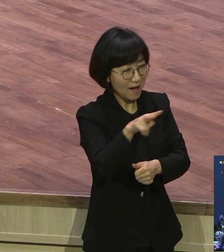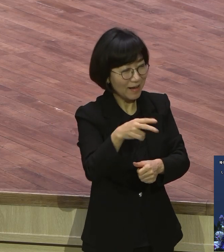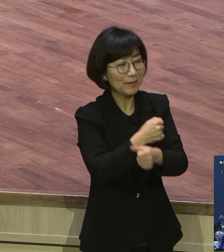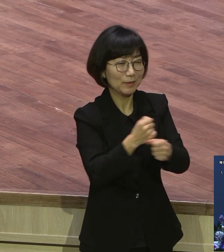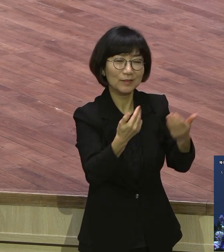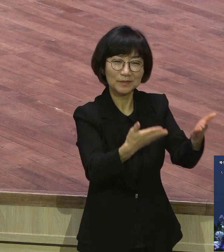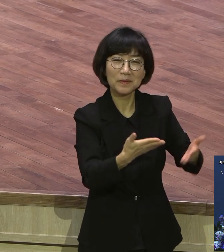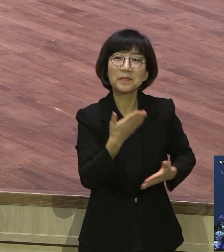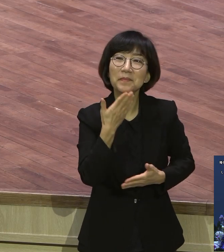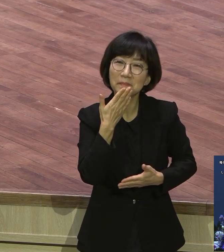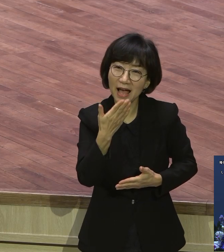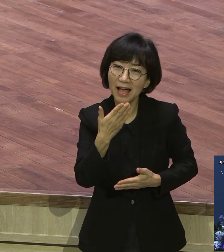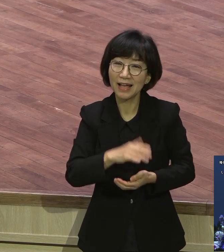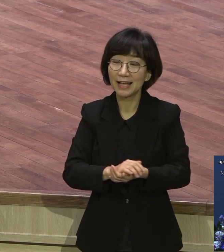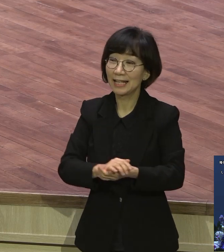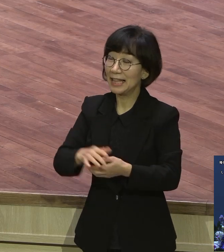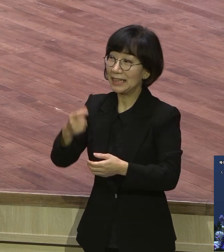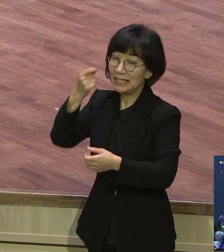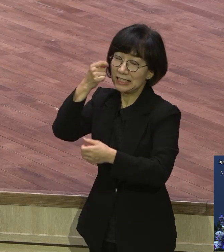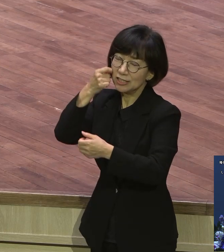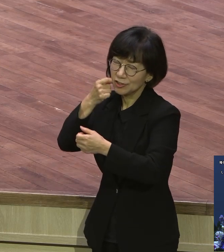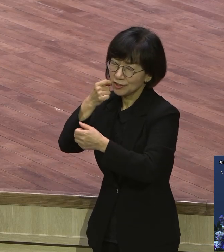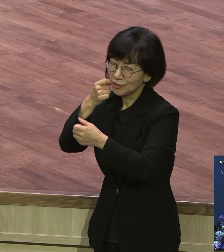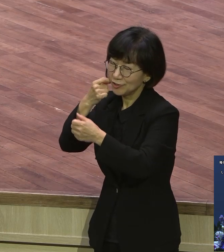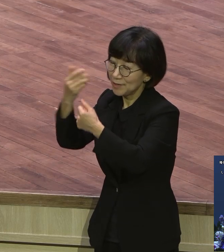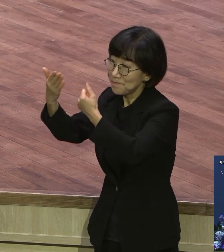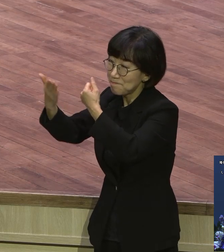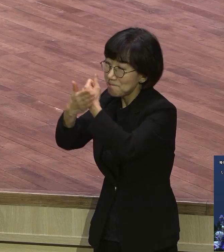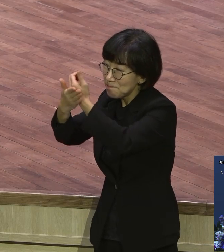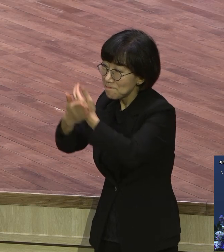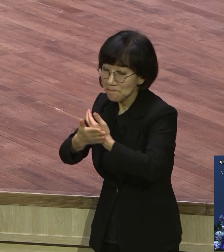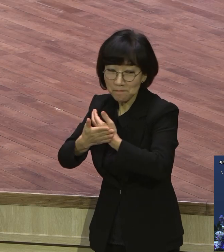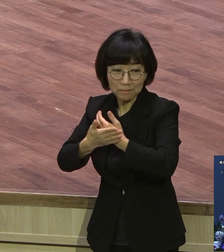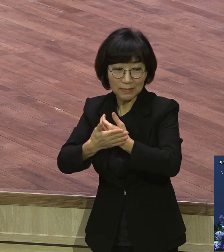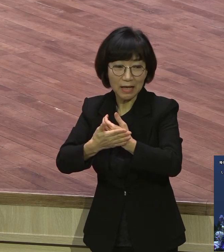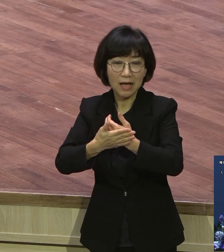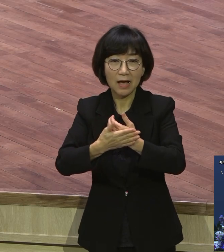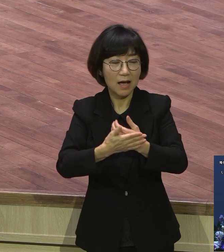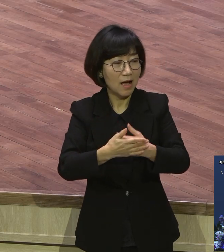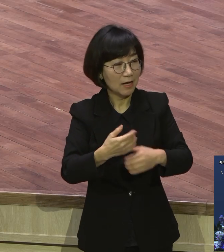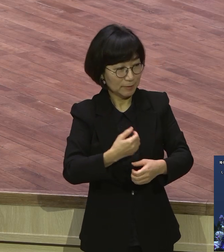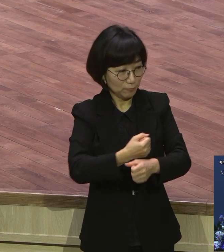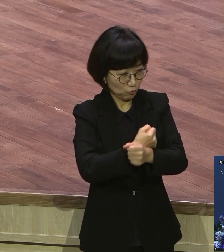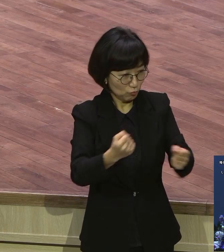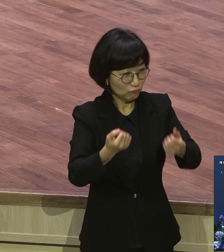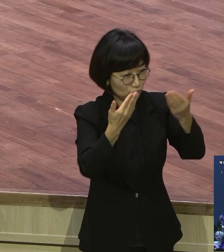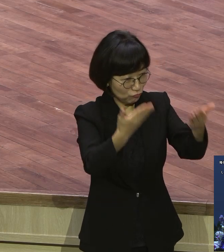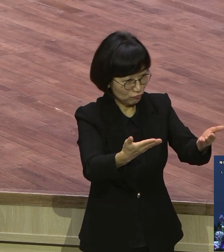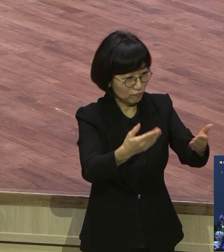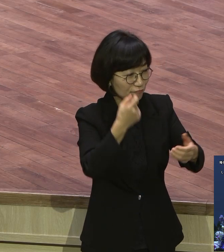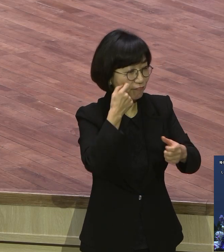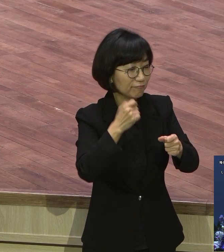받은 사람 격률이 여김을 받는다 내가 용서받아서니 다른 사람도 용서하는 사람